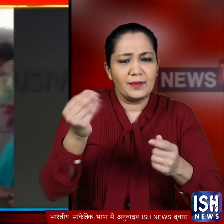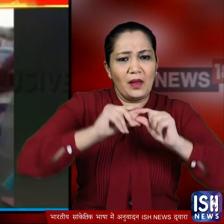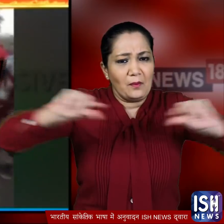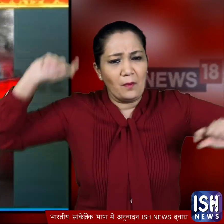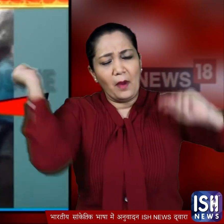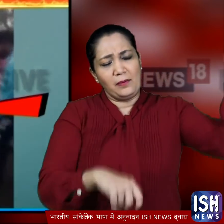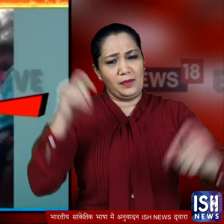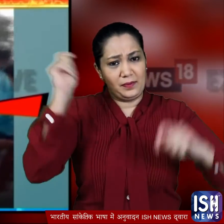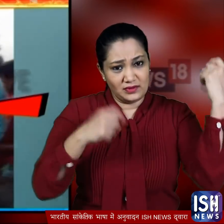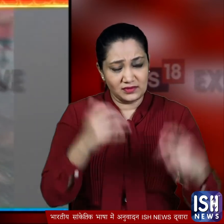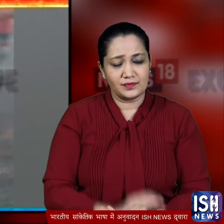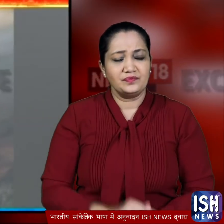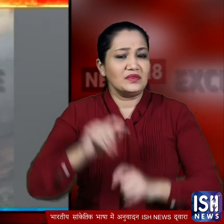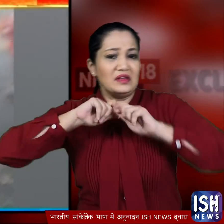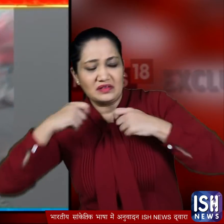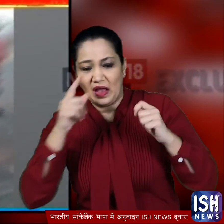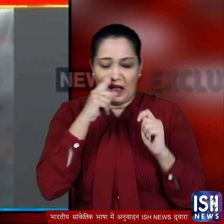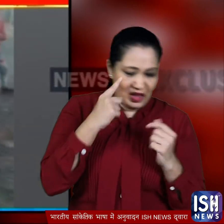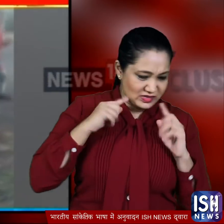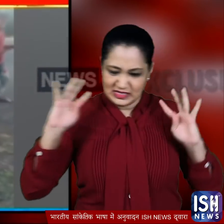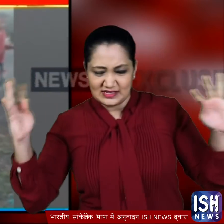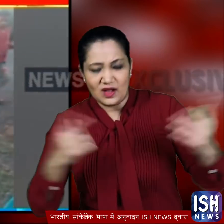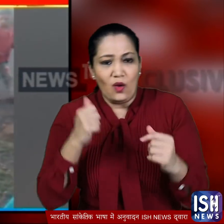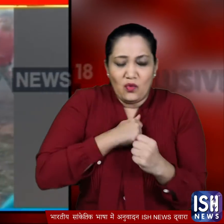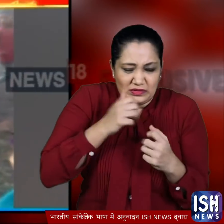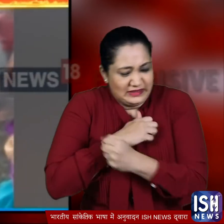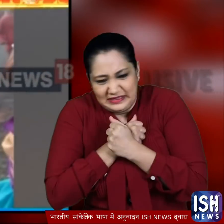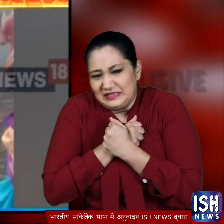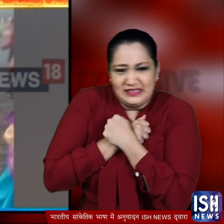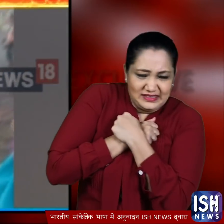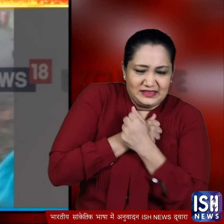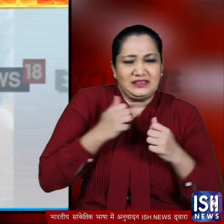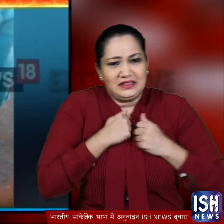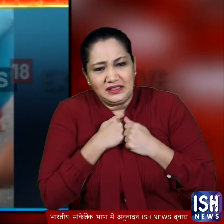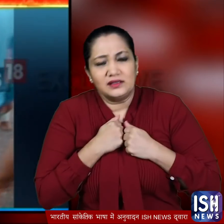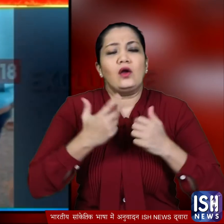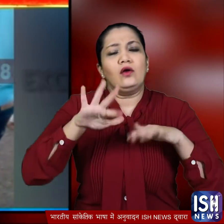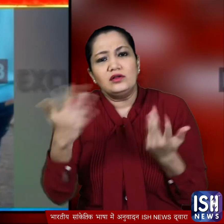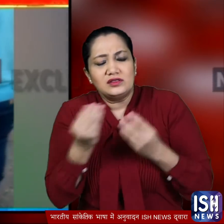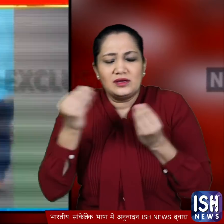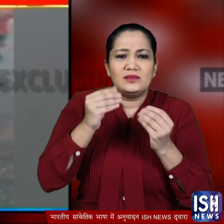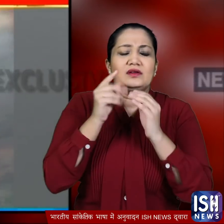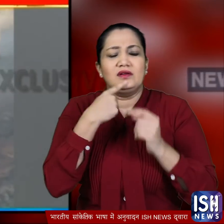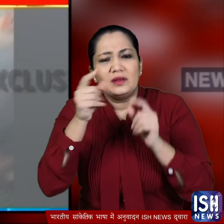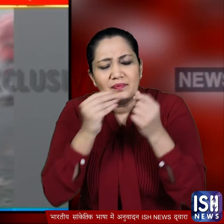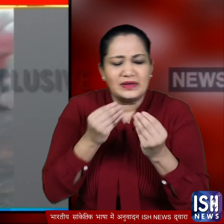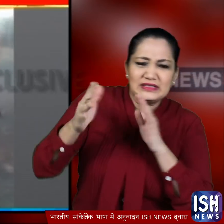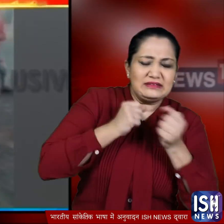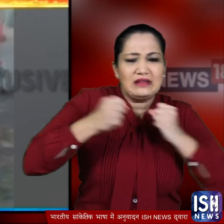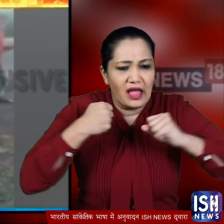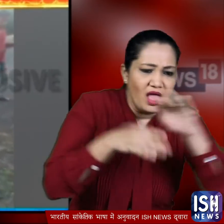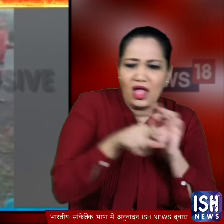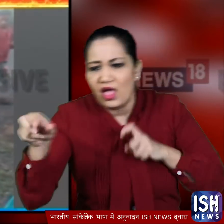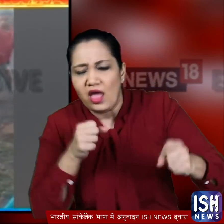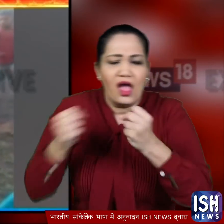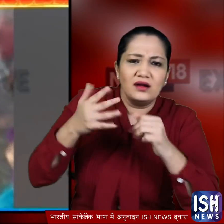कुछ लोग उसे डंडों से पीटने भी लगे। दबंगों से घिरी वो महिला कभी अपने कपड़ों को मजबूती से पकड़ने की कोशिश करती दिखी तो कभी उनके हमलों से बचने